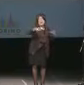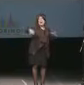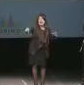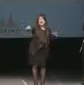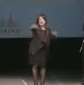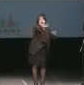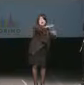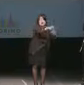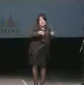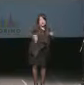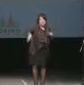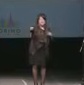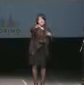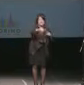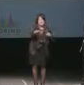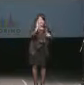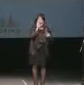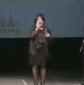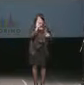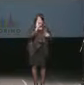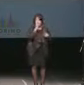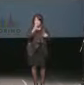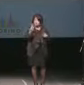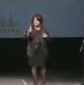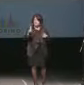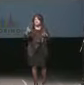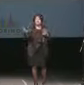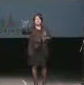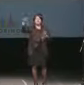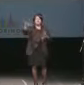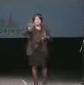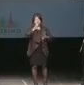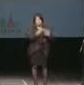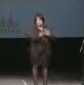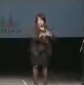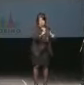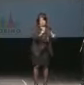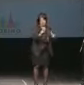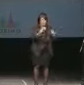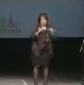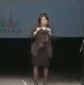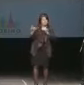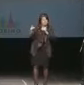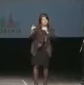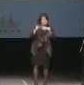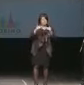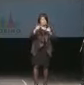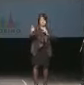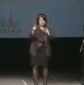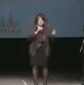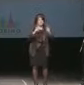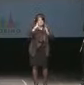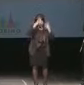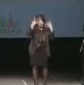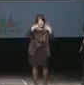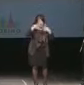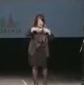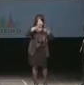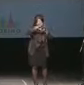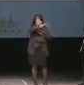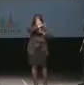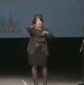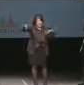attenti di non creare spazi di serie A e di serie B ma di ragionare con loro in un grande lavoro svolto sull'intera planimetria